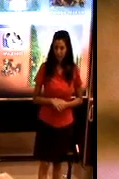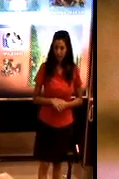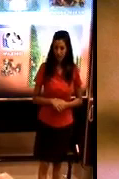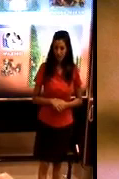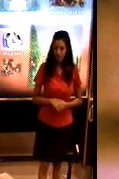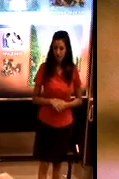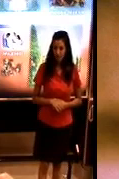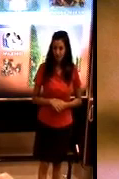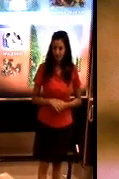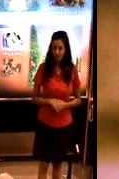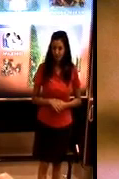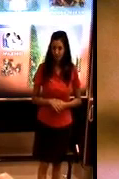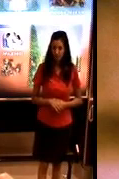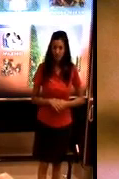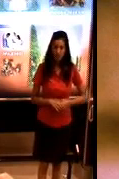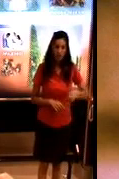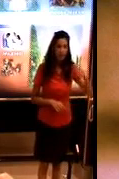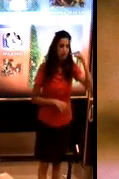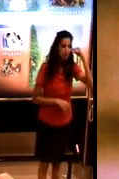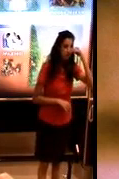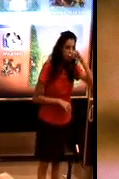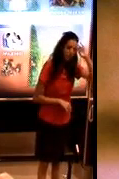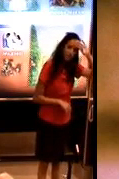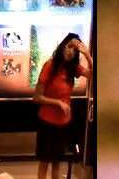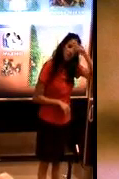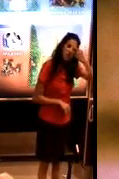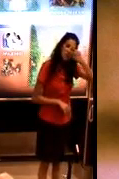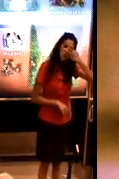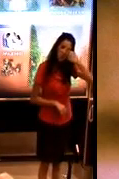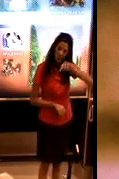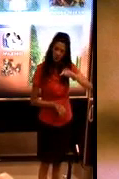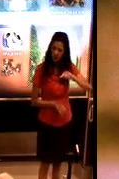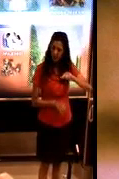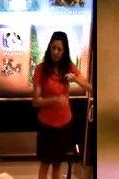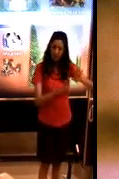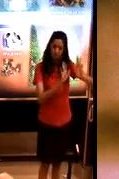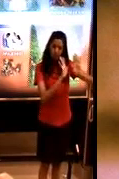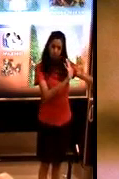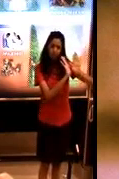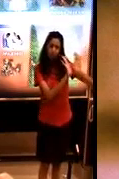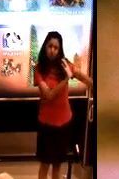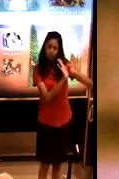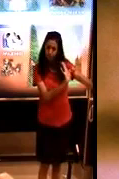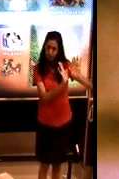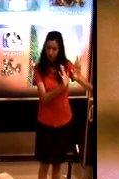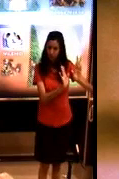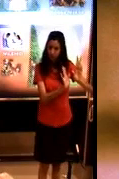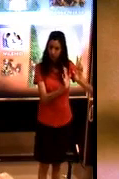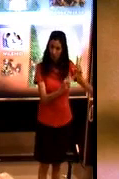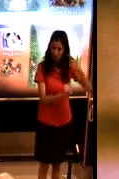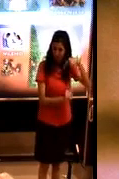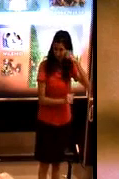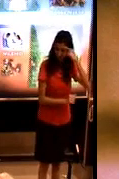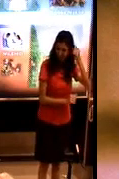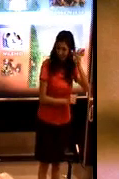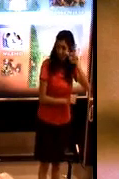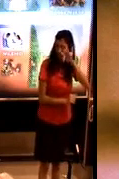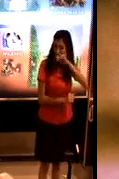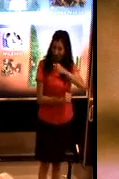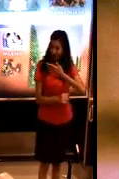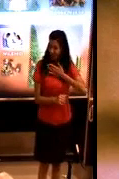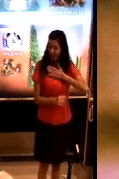hermanos, están sostenidas. No crean ustedes que cada día ocurre por la simple casualidad, sino sostenidas por